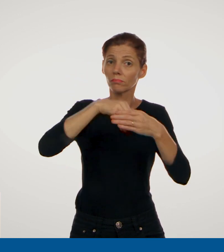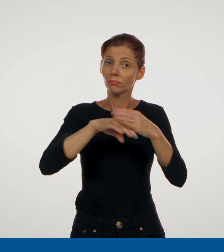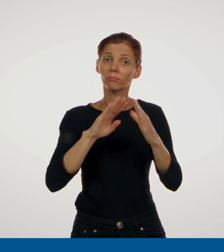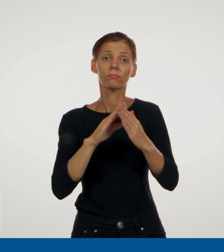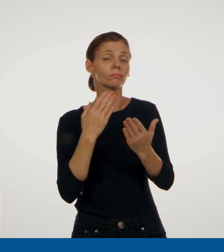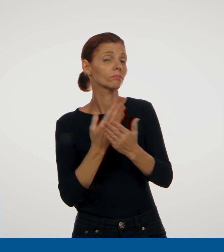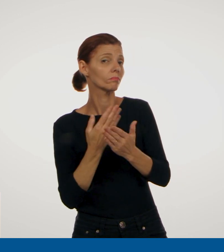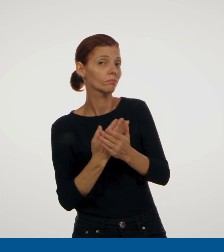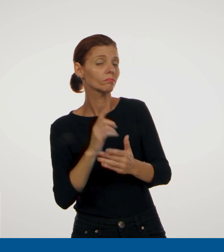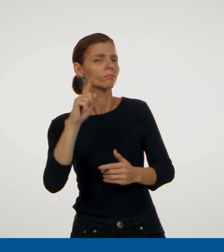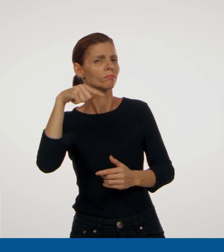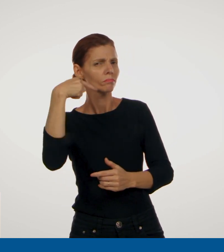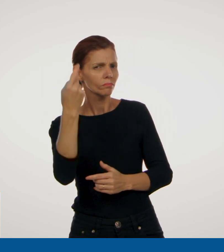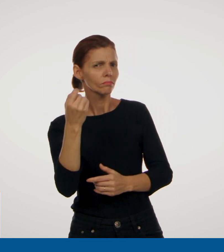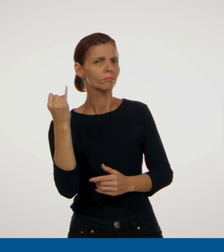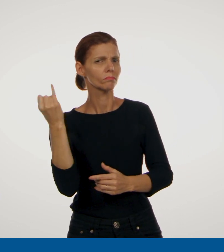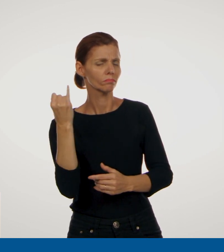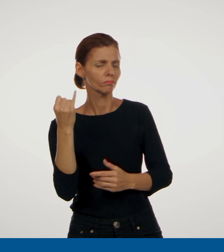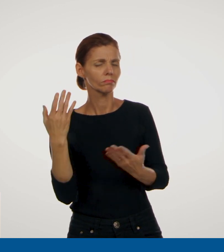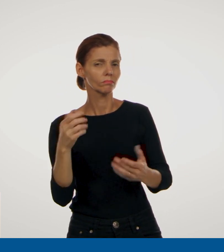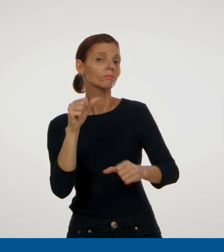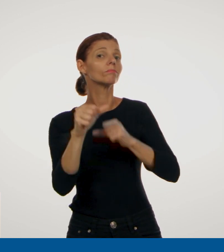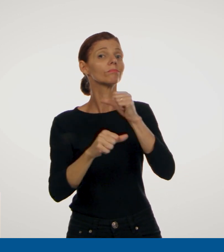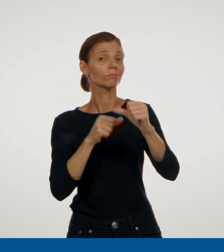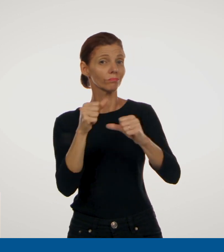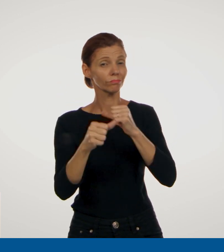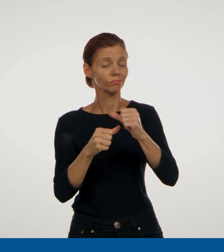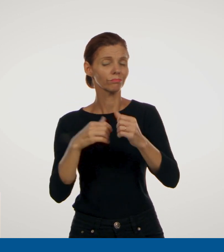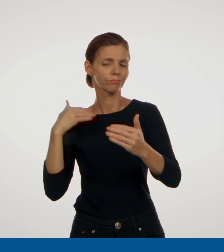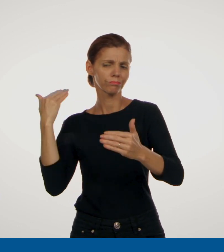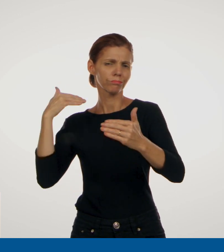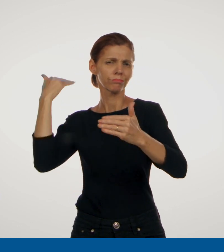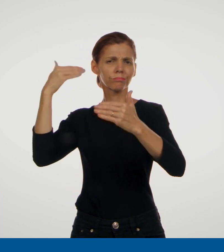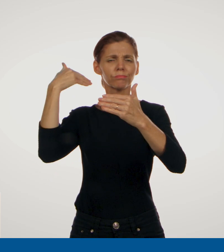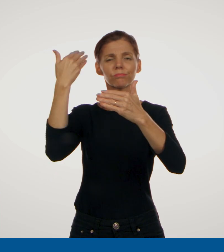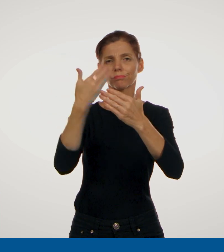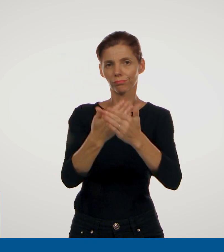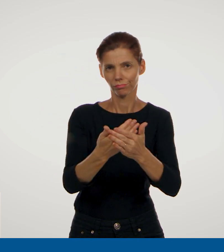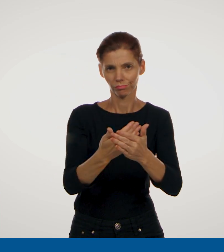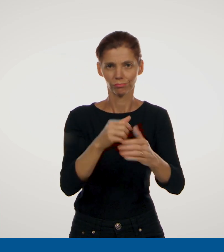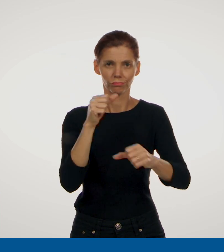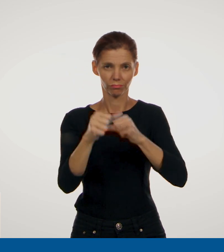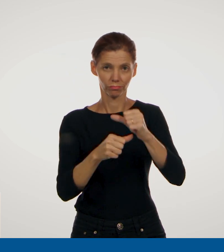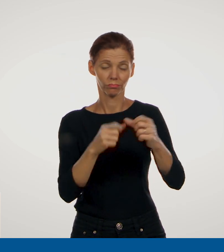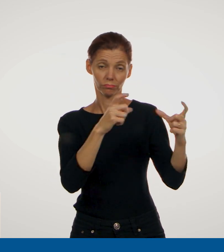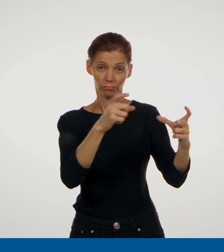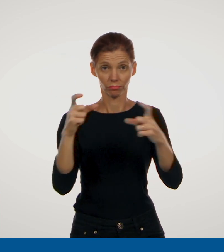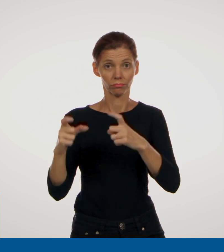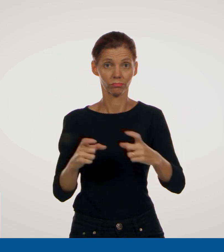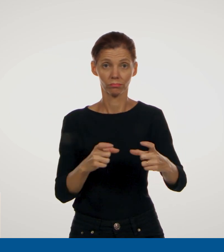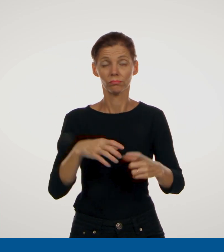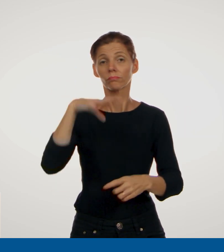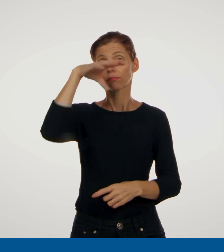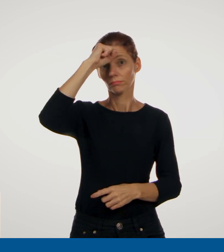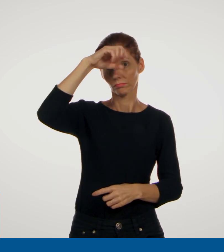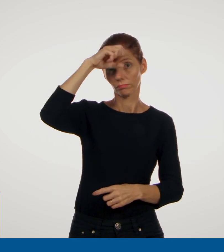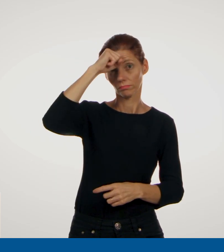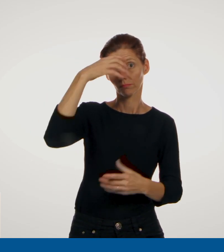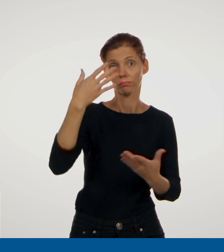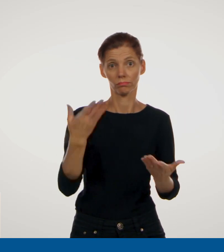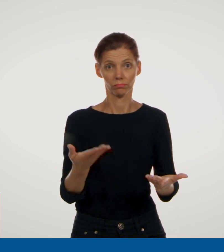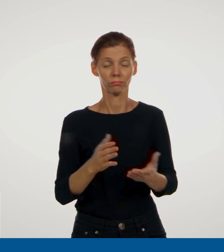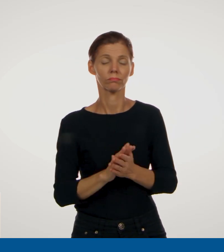outras instituições se transformam assim, com o passar do tempo, transformando-se em ambientes de aprendizagem.